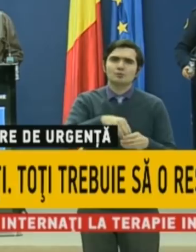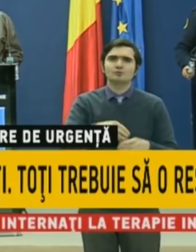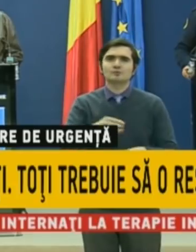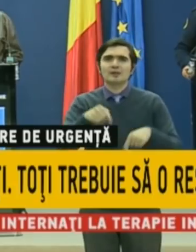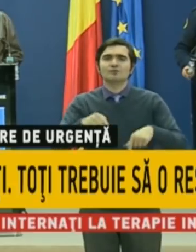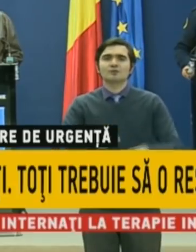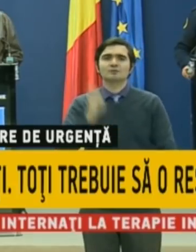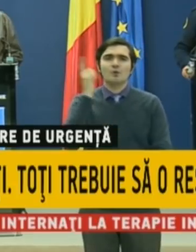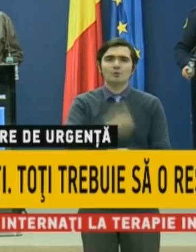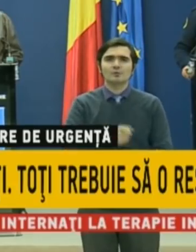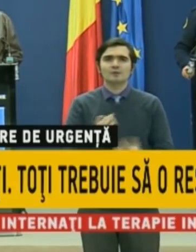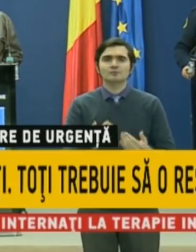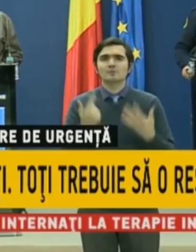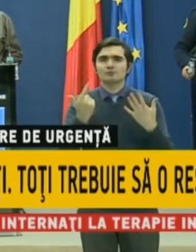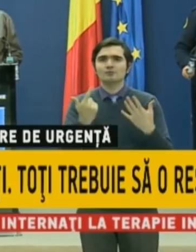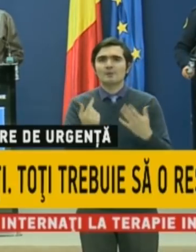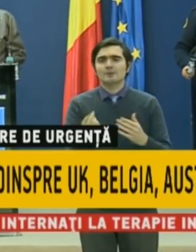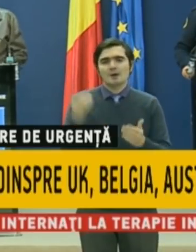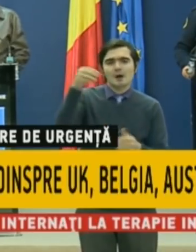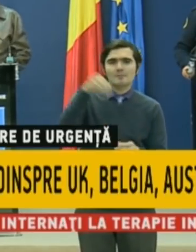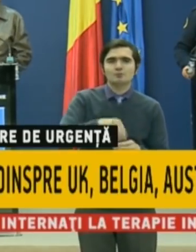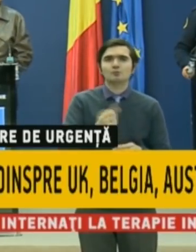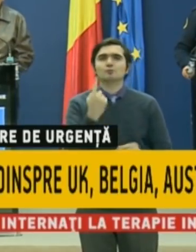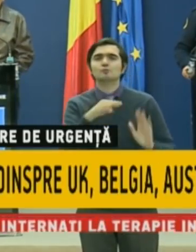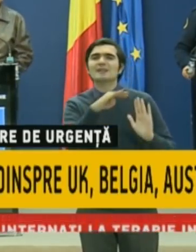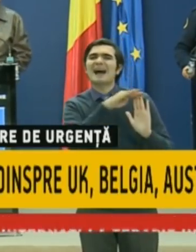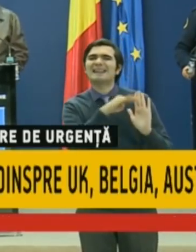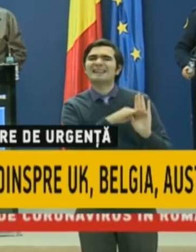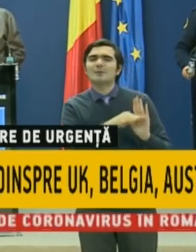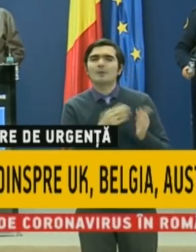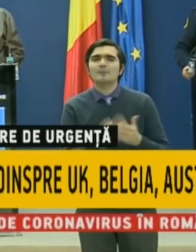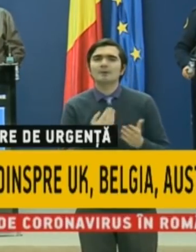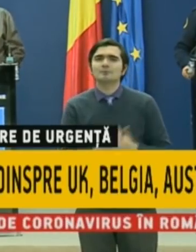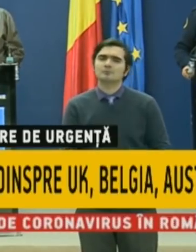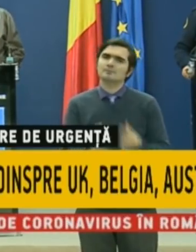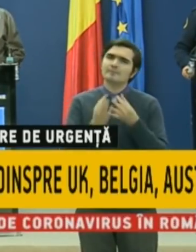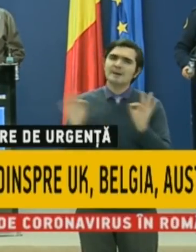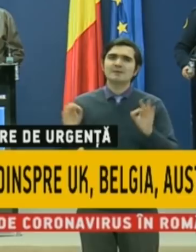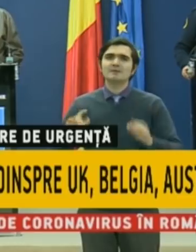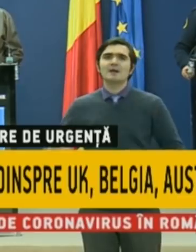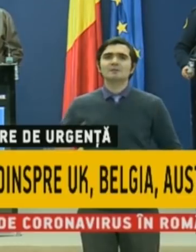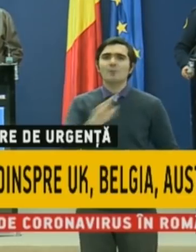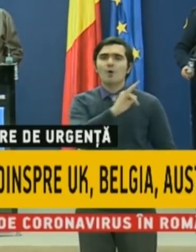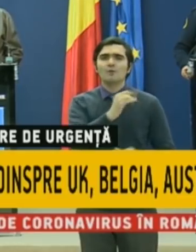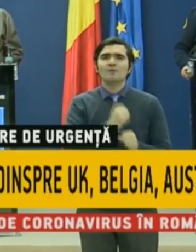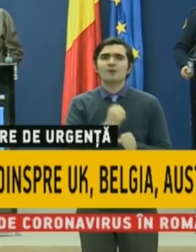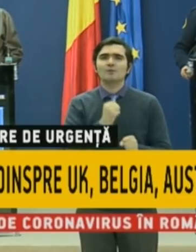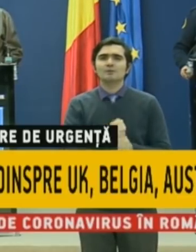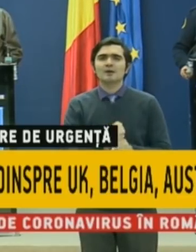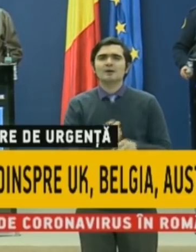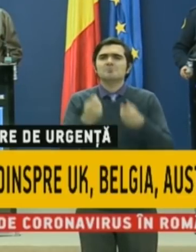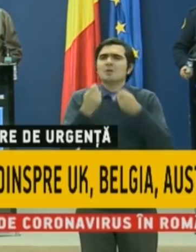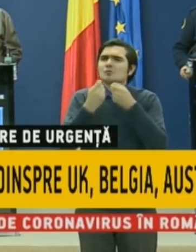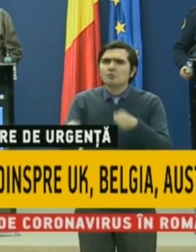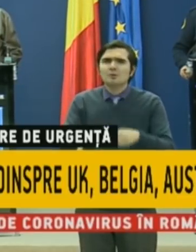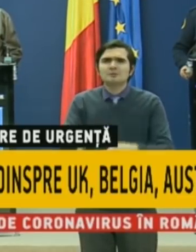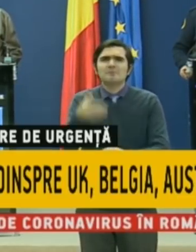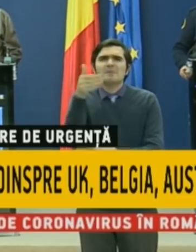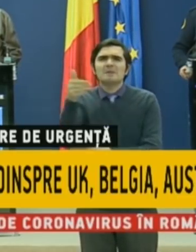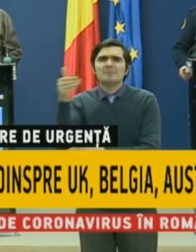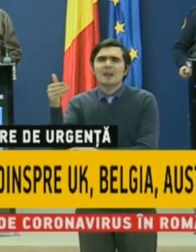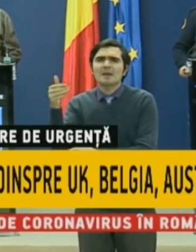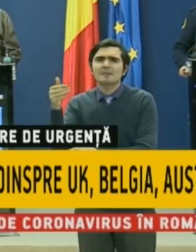ordonanța numărul 7 un articol care va permite zboruri efectuate de toți